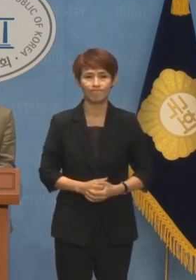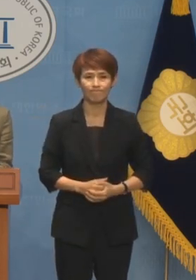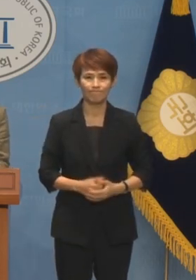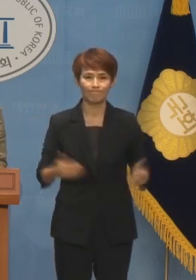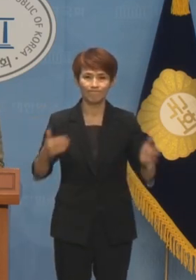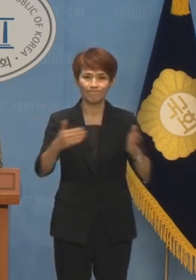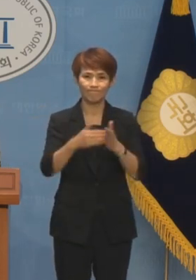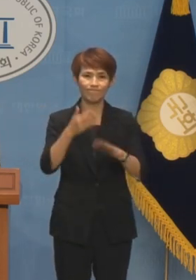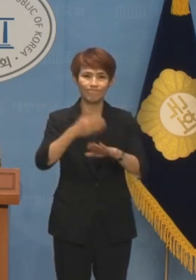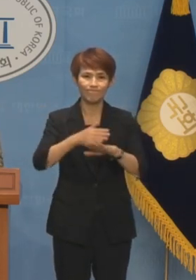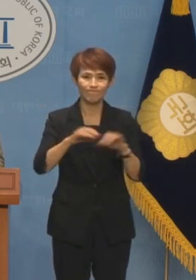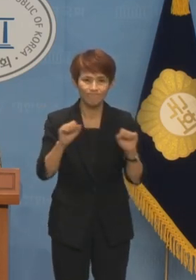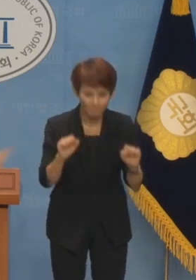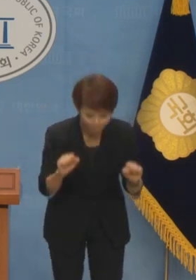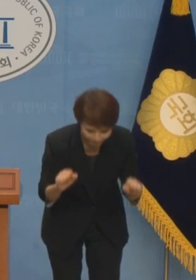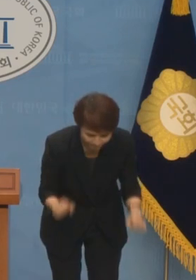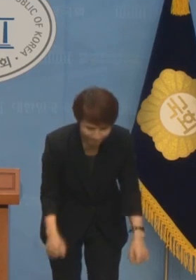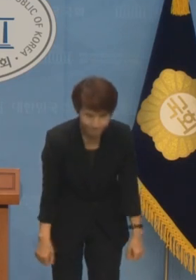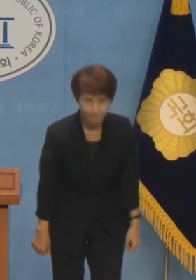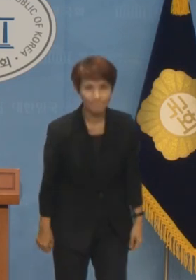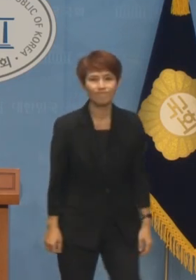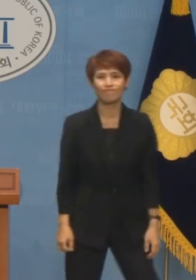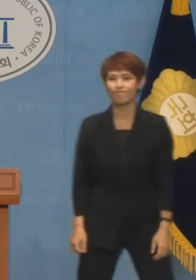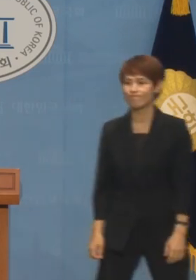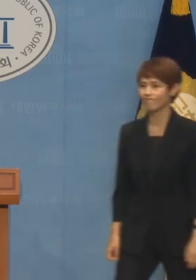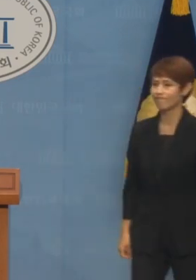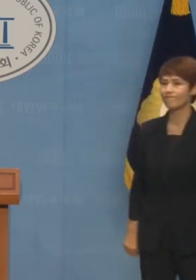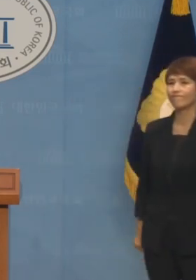이상입니다. 감사합니다.